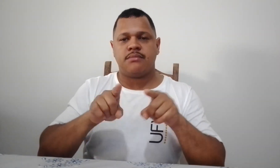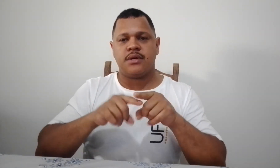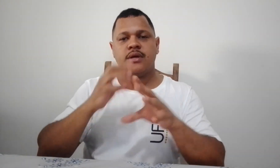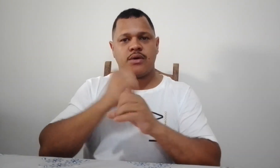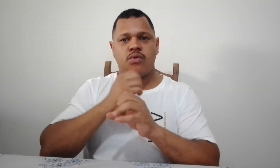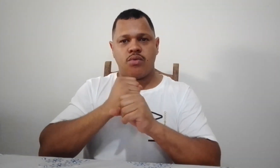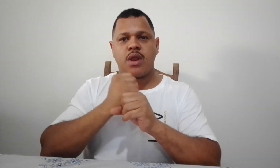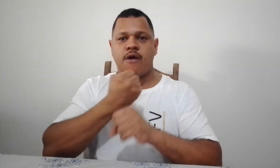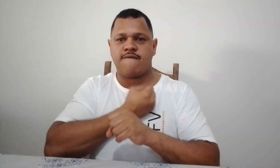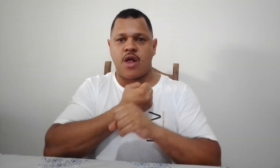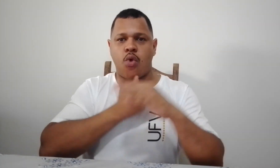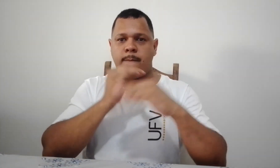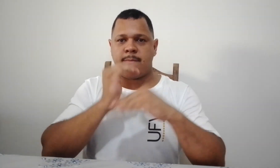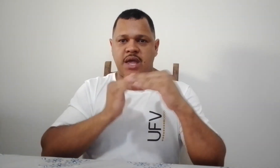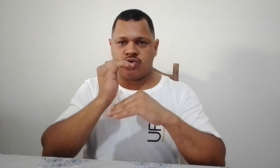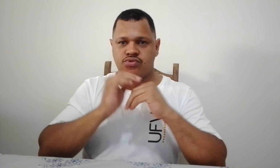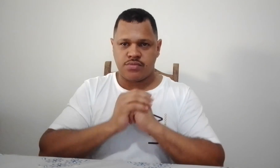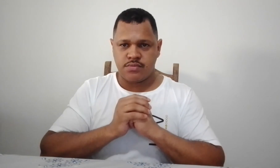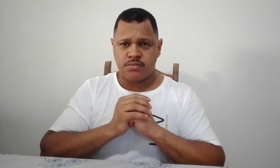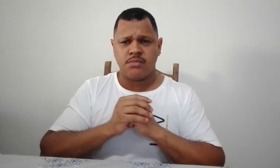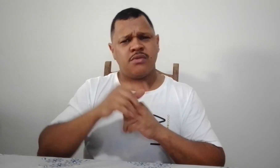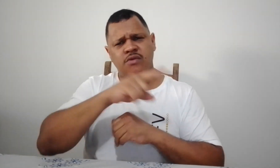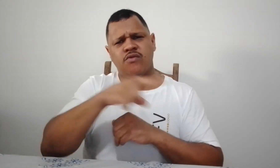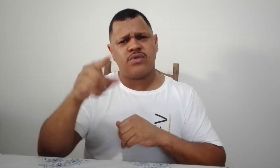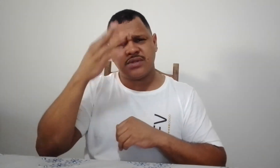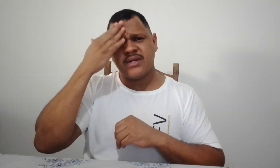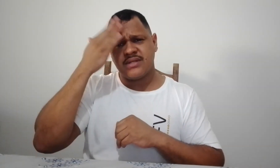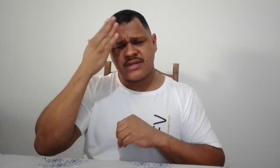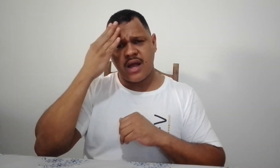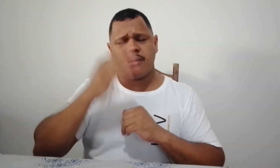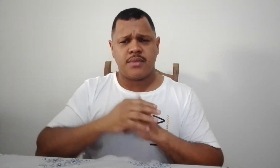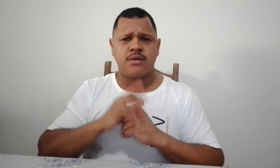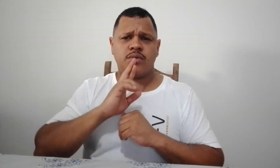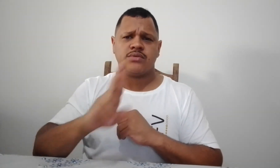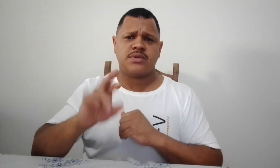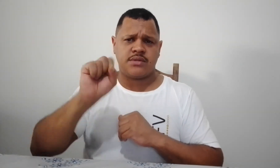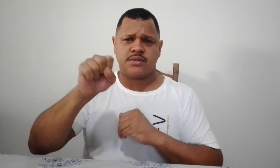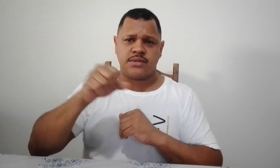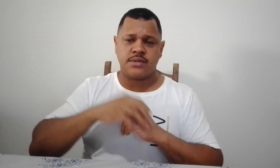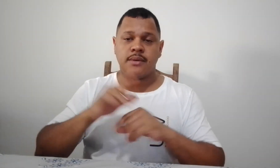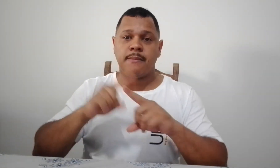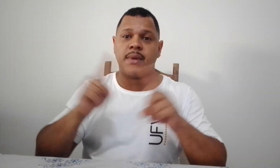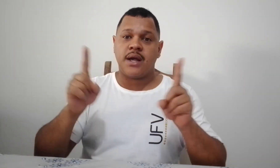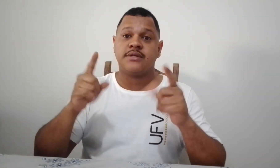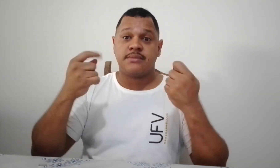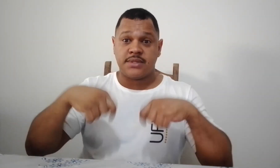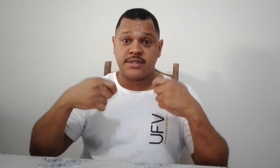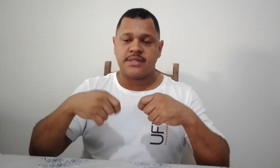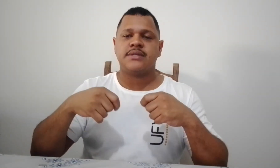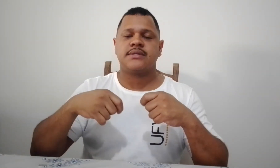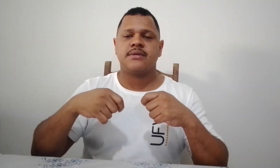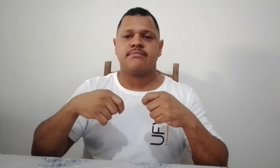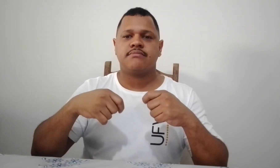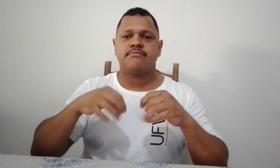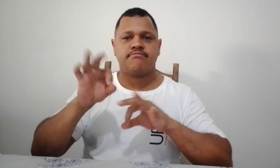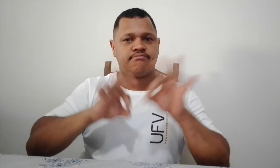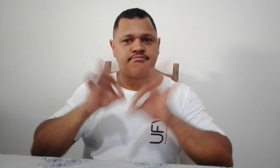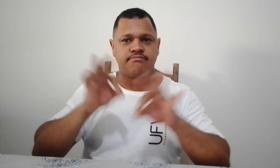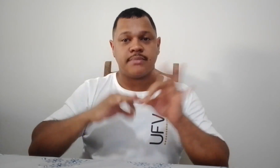médio. Provavelmente vocês já sabem o resultado, mas façam para vocês entenderem os fundamentos que